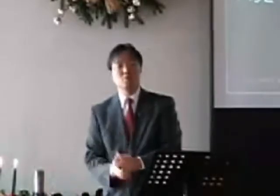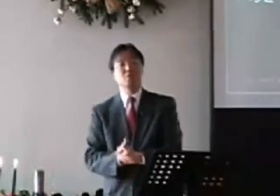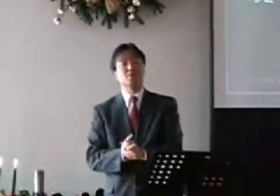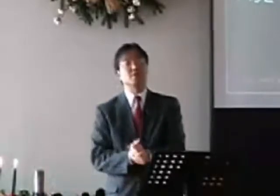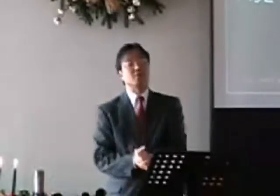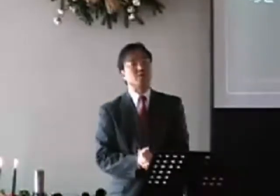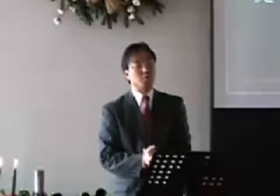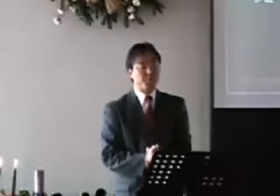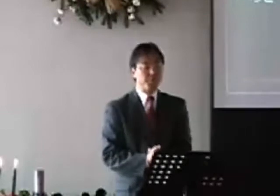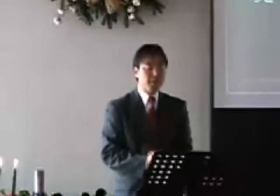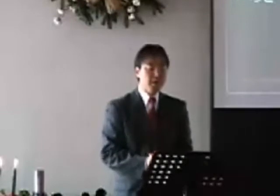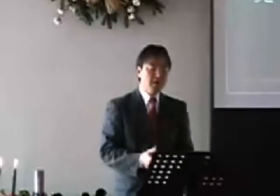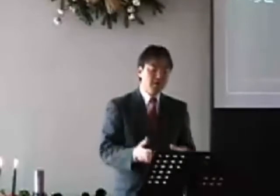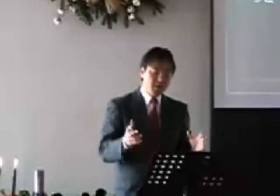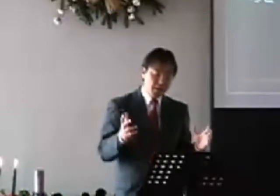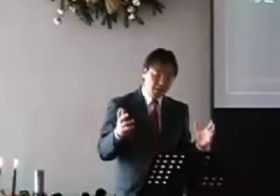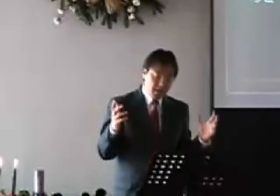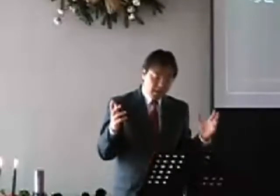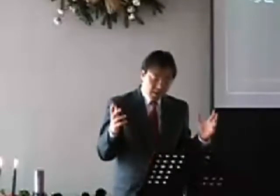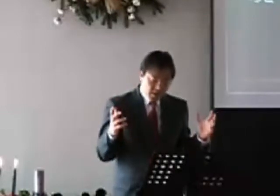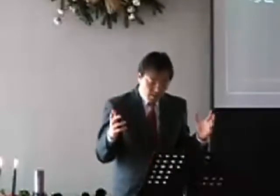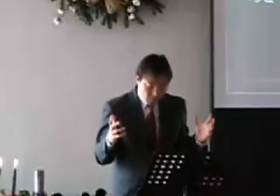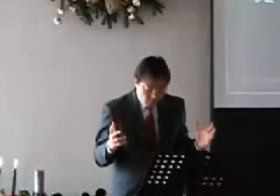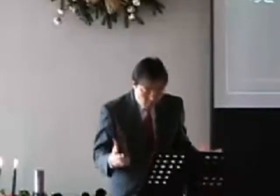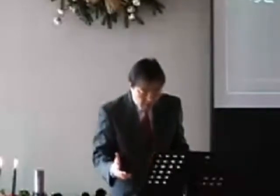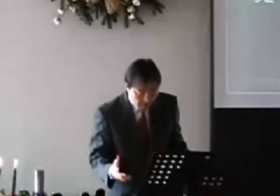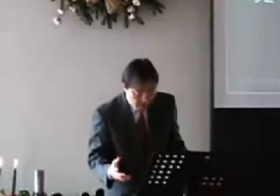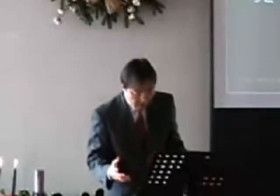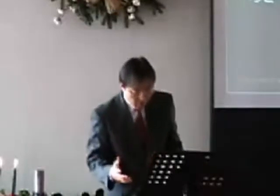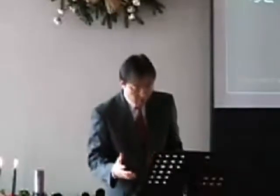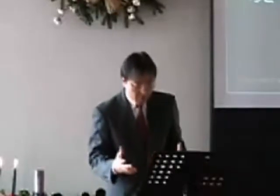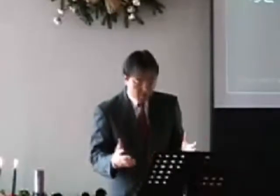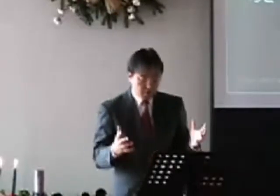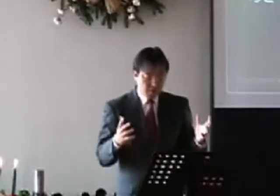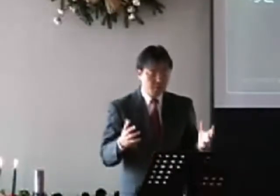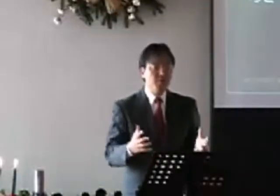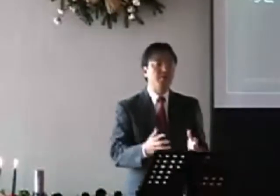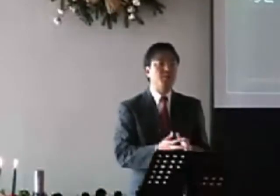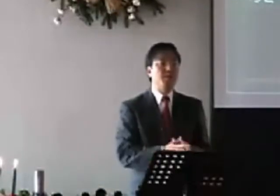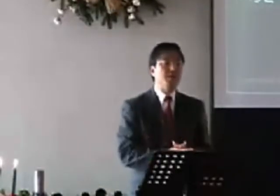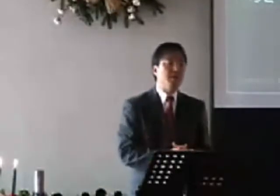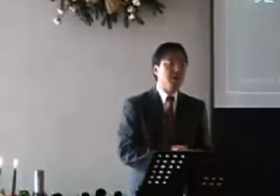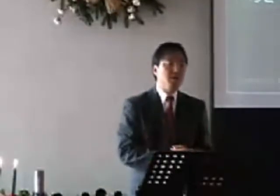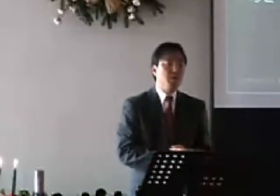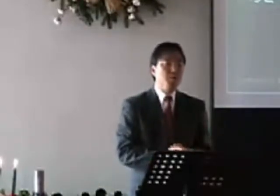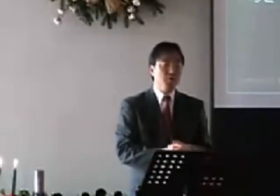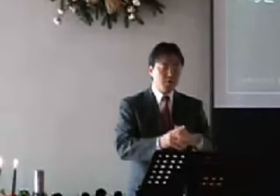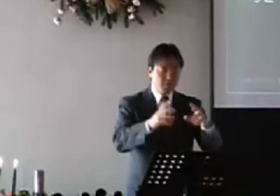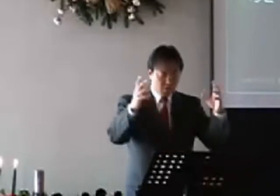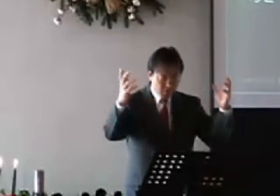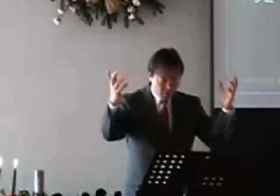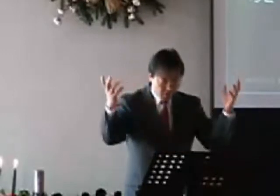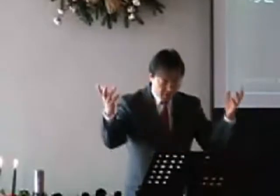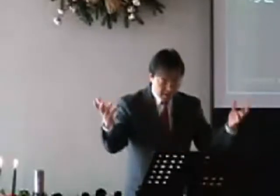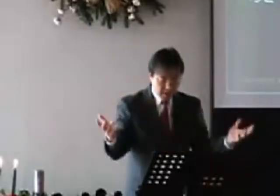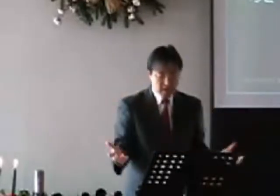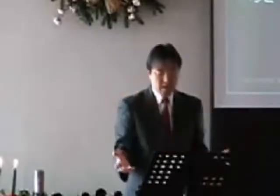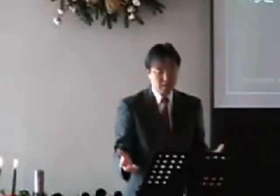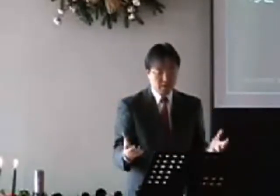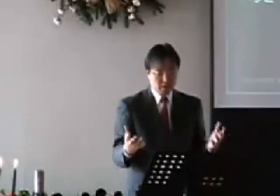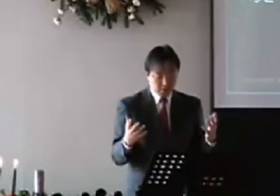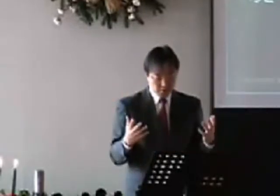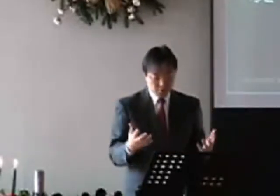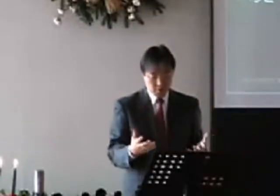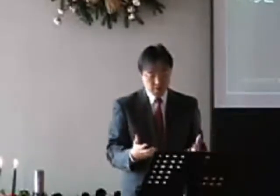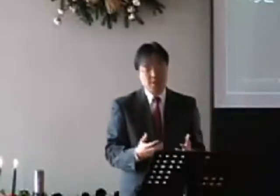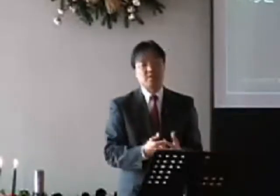ために本当にもう大変な思いをして何千キロも離れたところにやってきて、そしてイエス様を見つけて喜んだんですけれども、